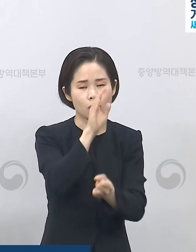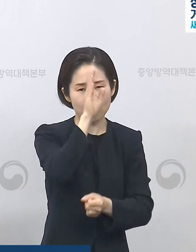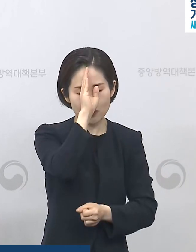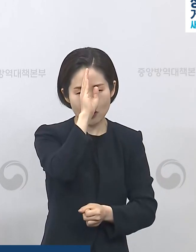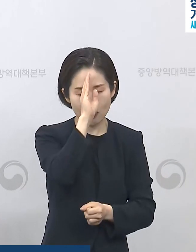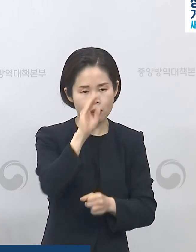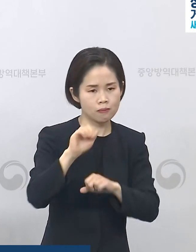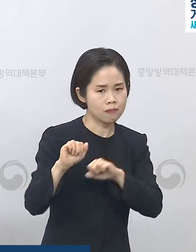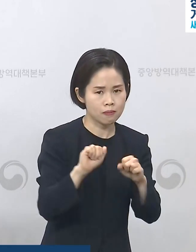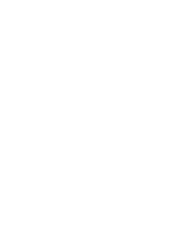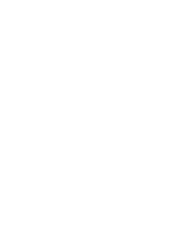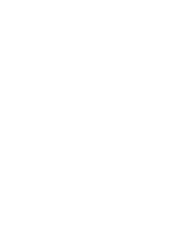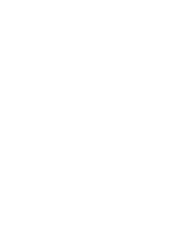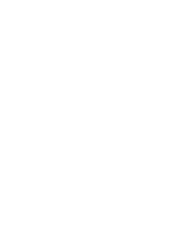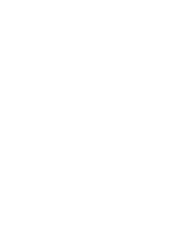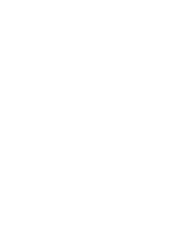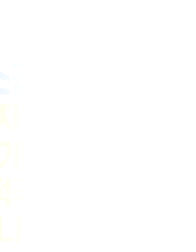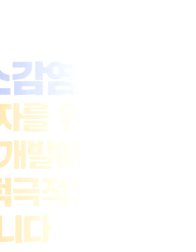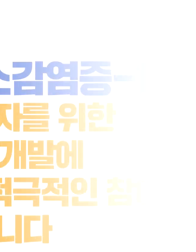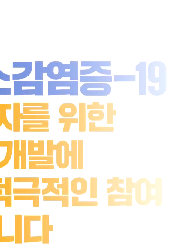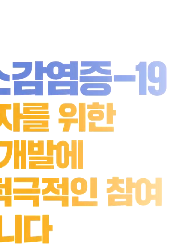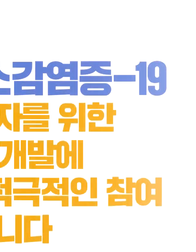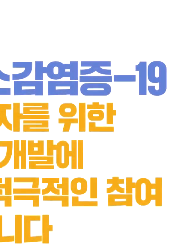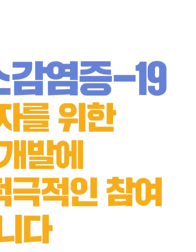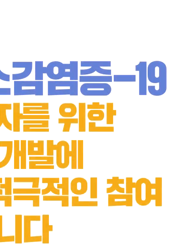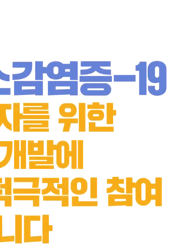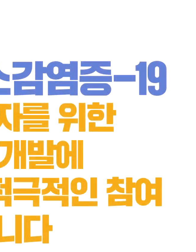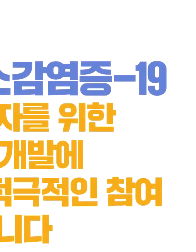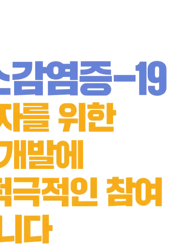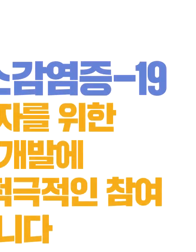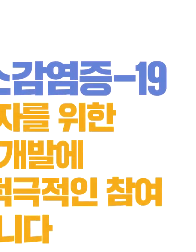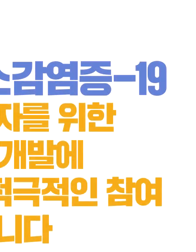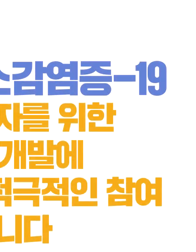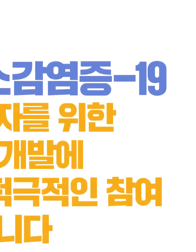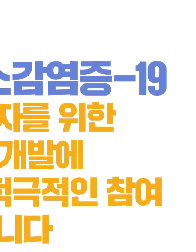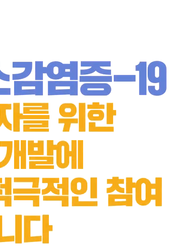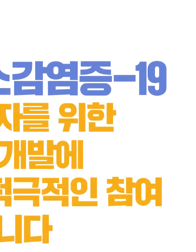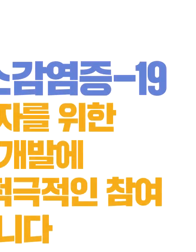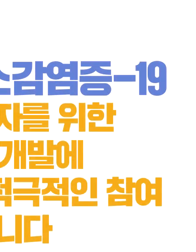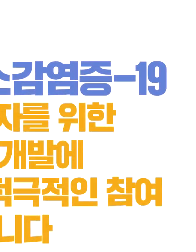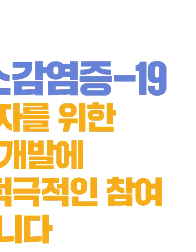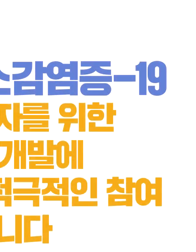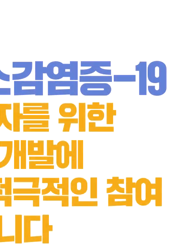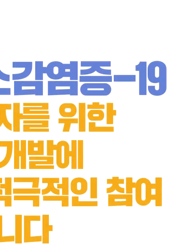강화되는 게 필요합니다.